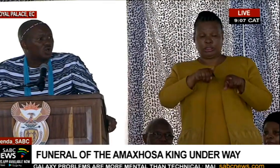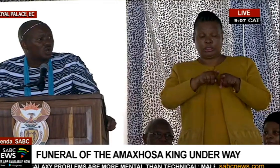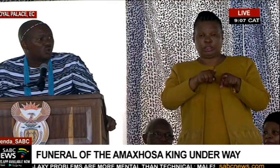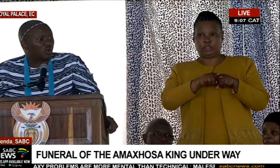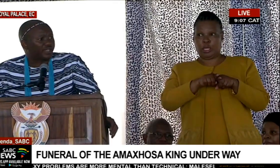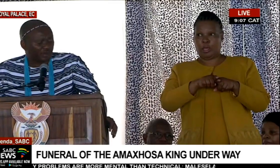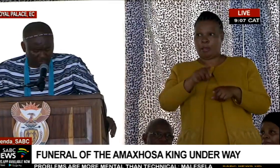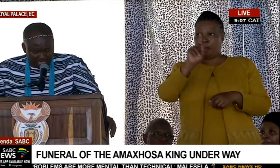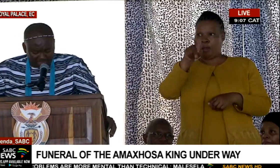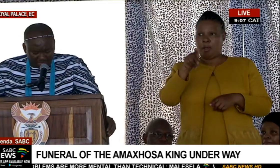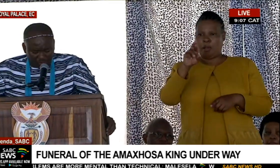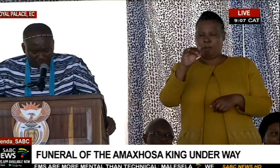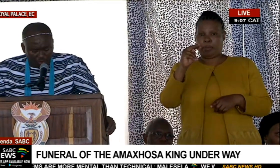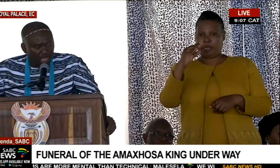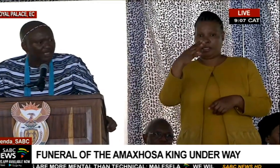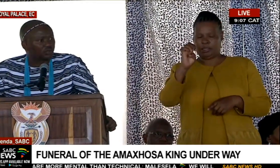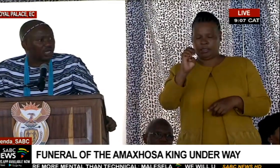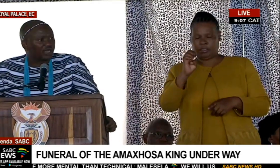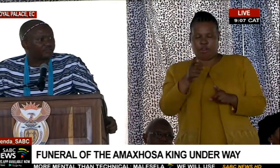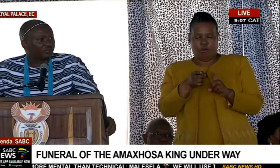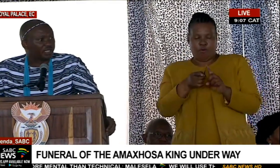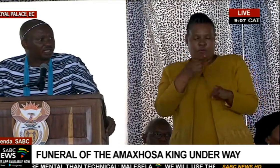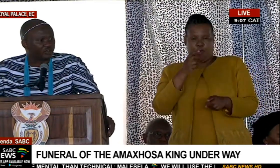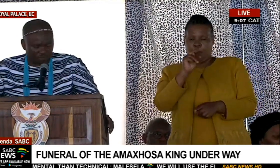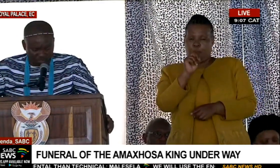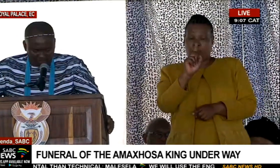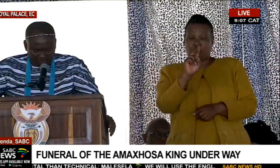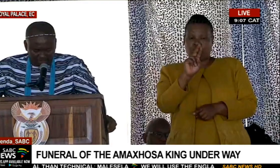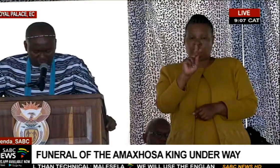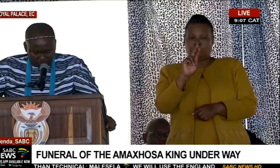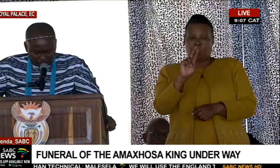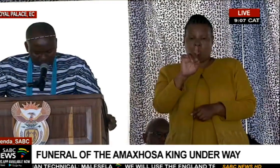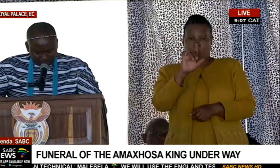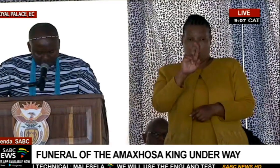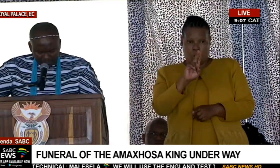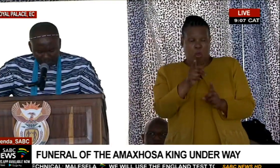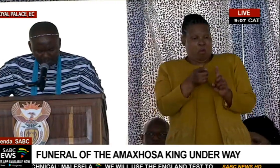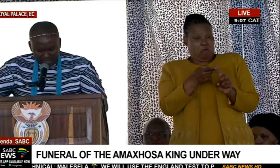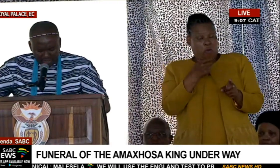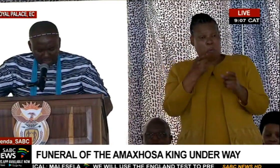Zulu kwakunye nabantwana basendlunkulu abasuka from the kingdom of the Zulu